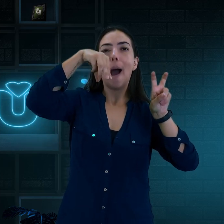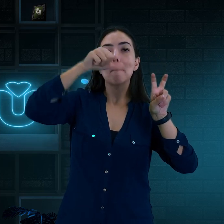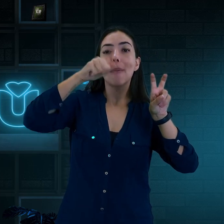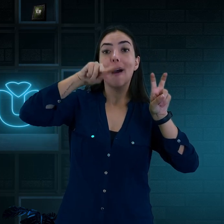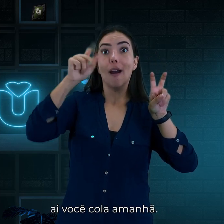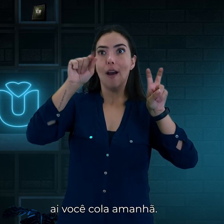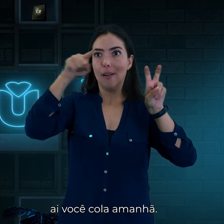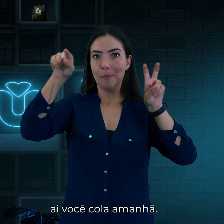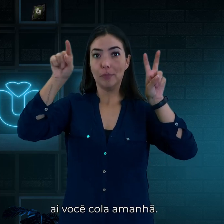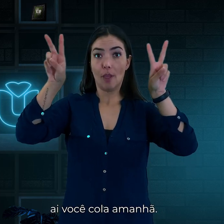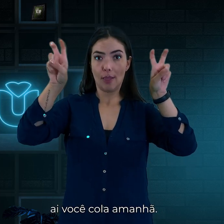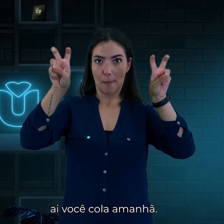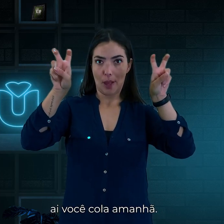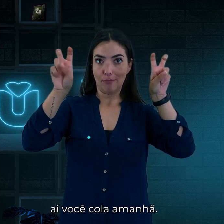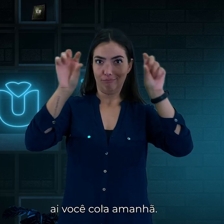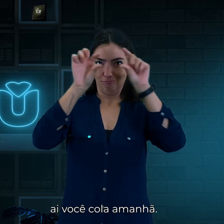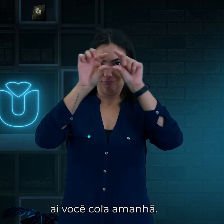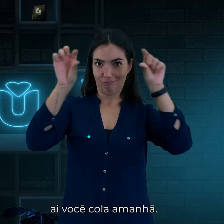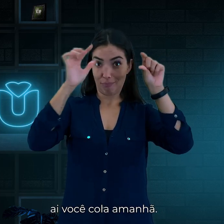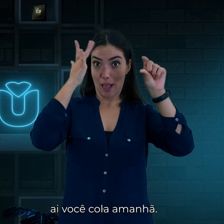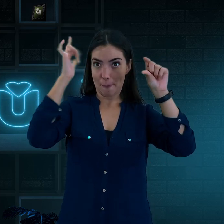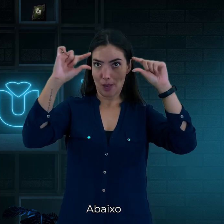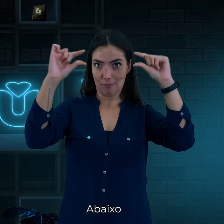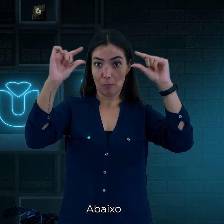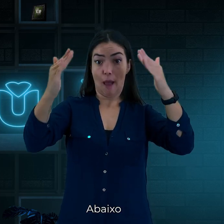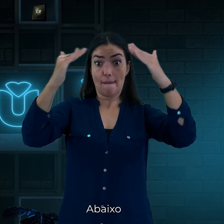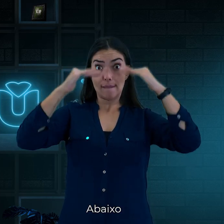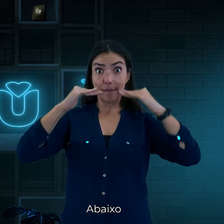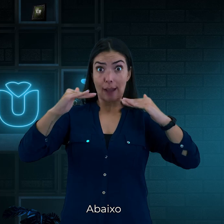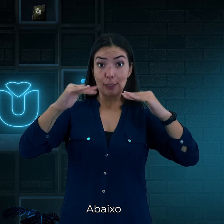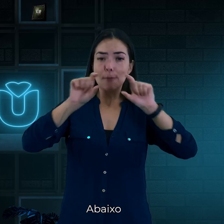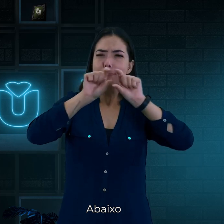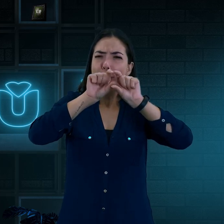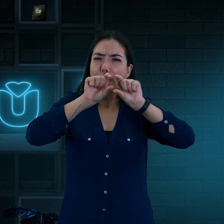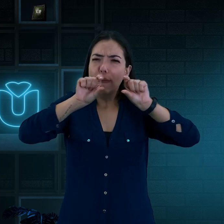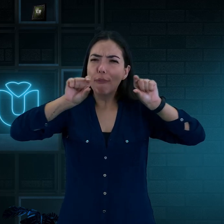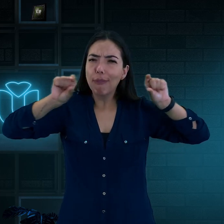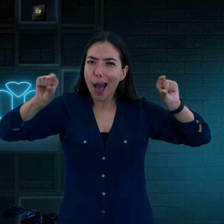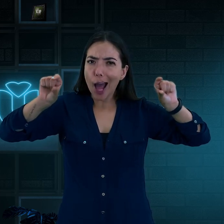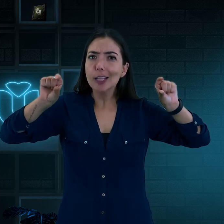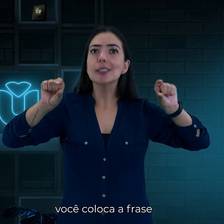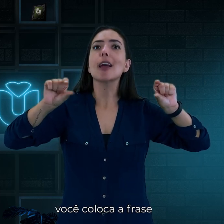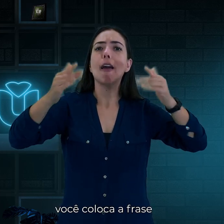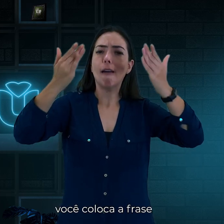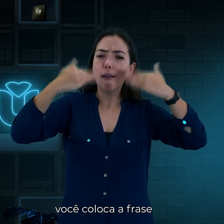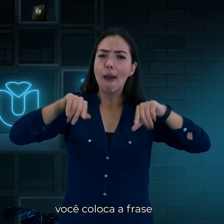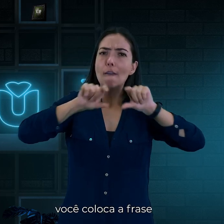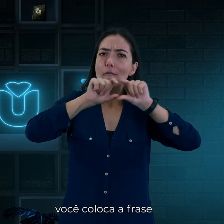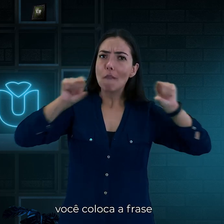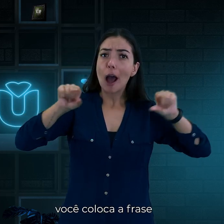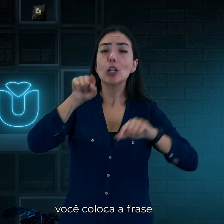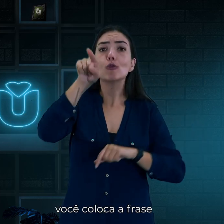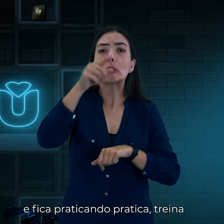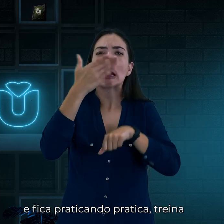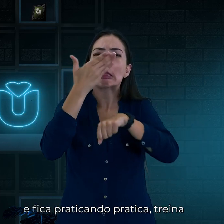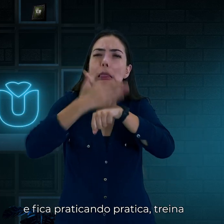Aí você cola amanhã. Abaixo, você coloca a frase e fica